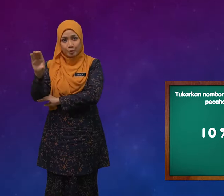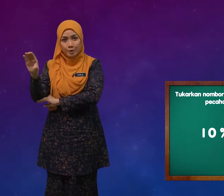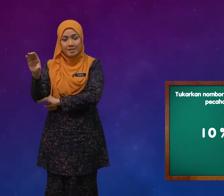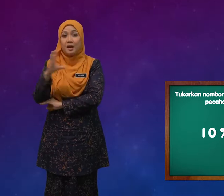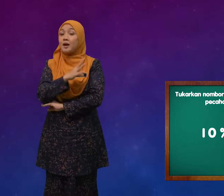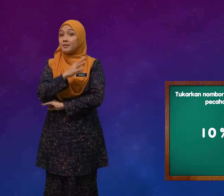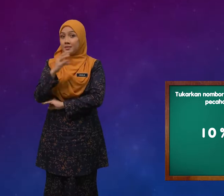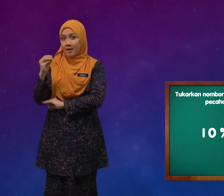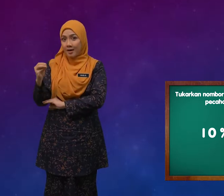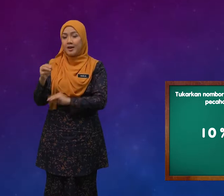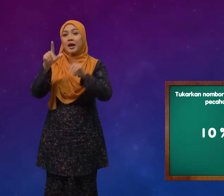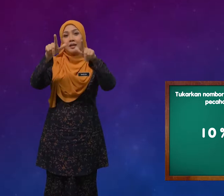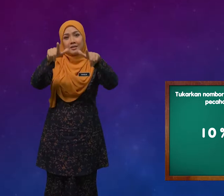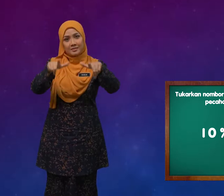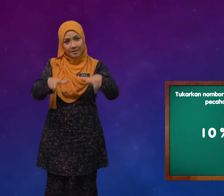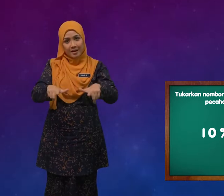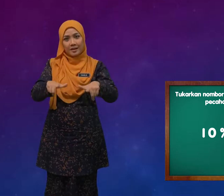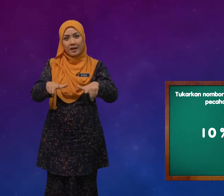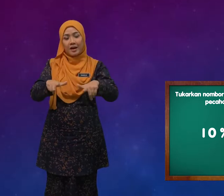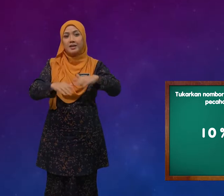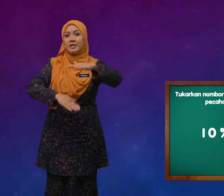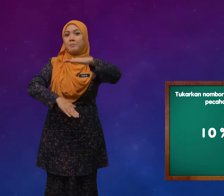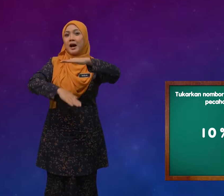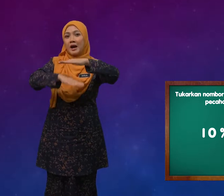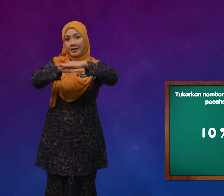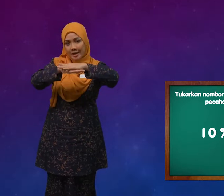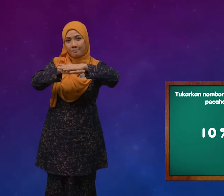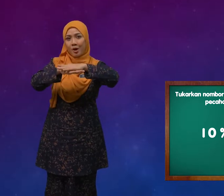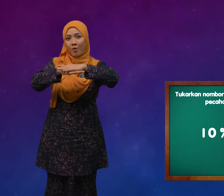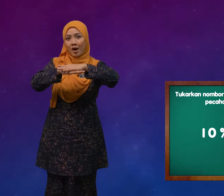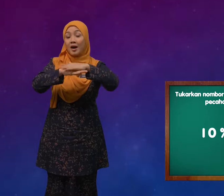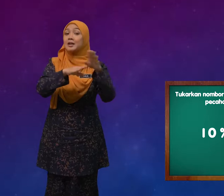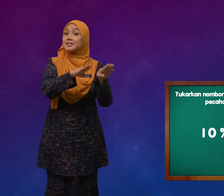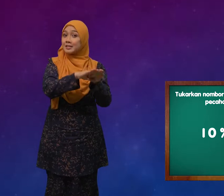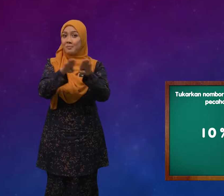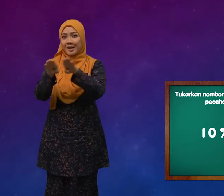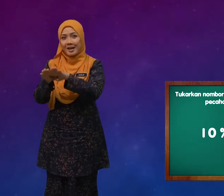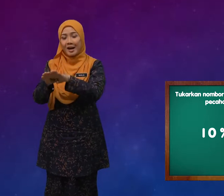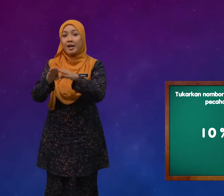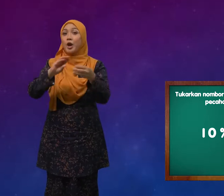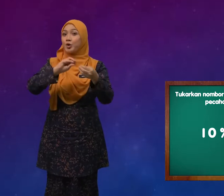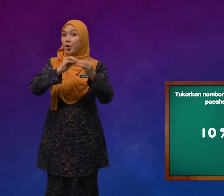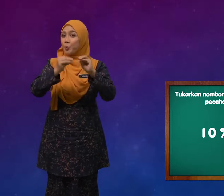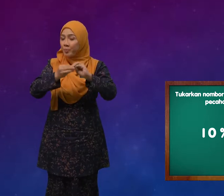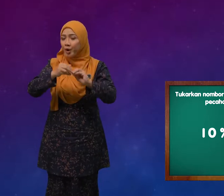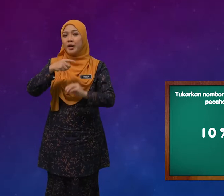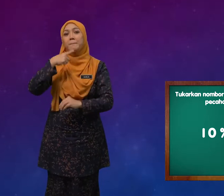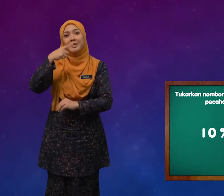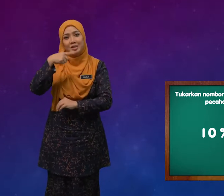100 dan letakkan di bahagian bawah sebagai nombor